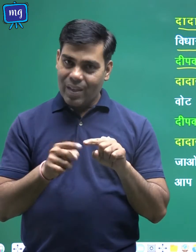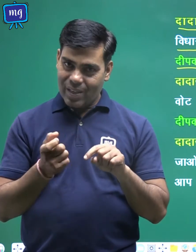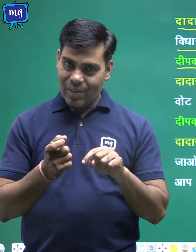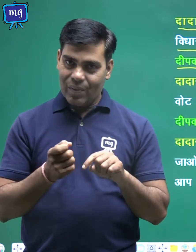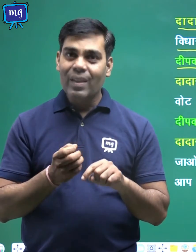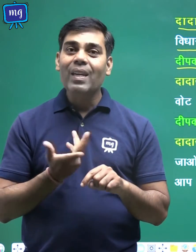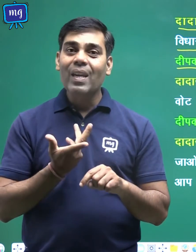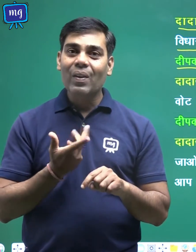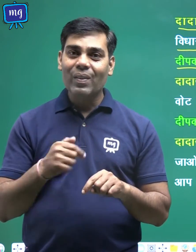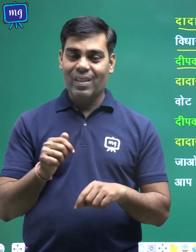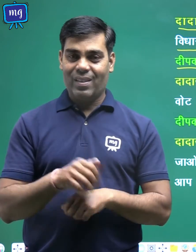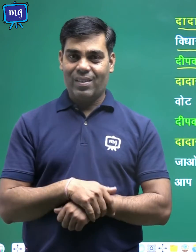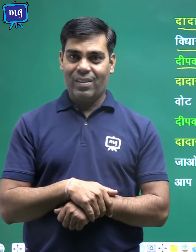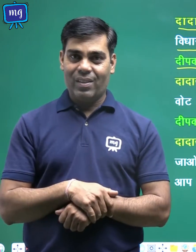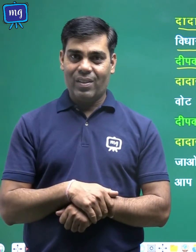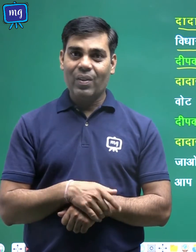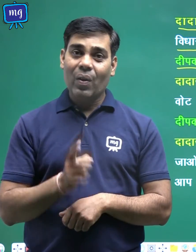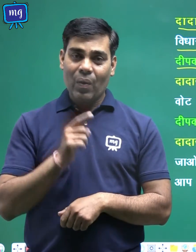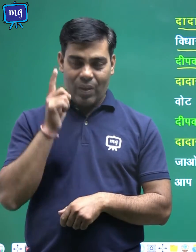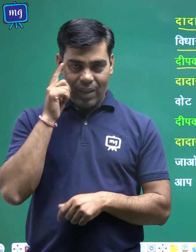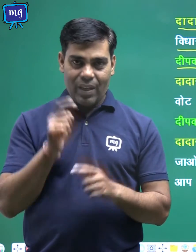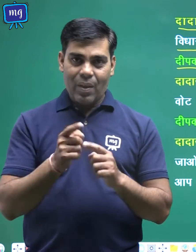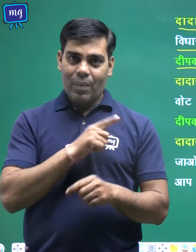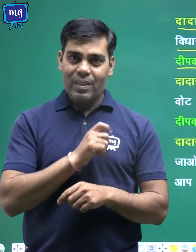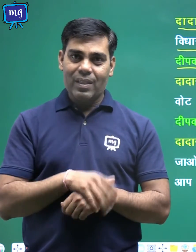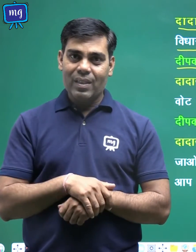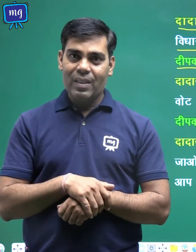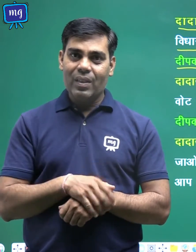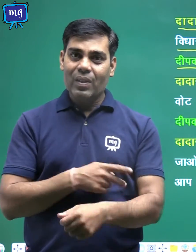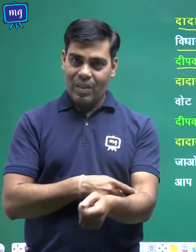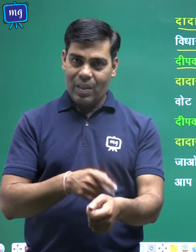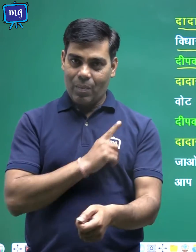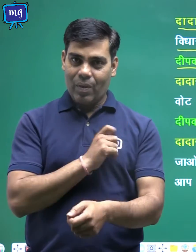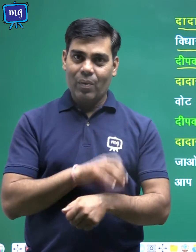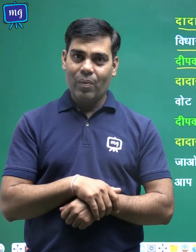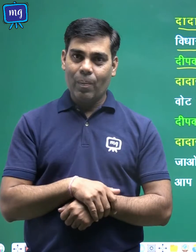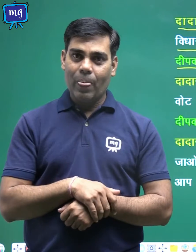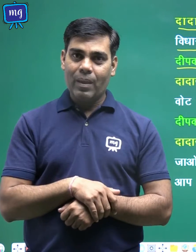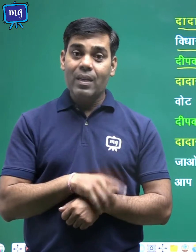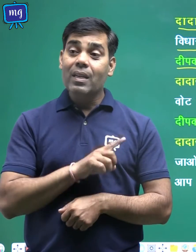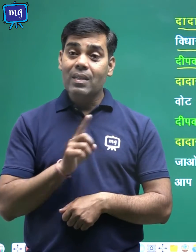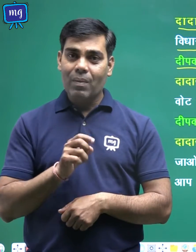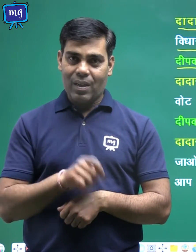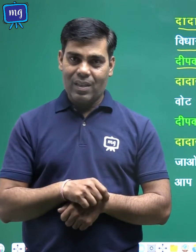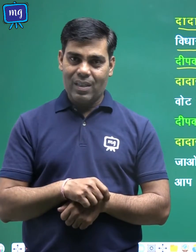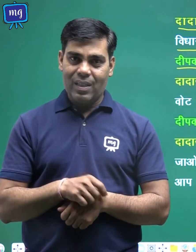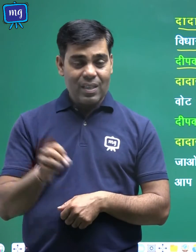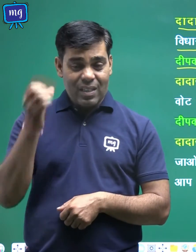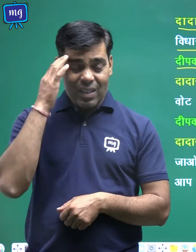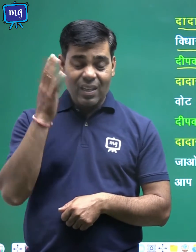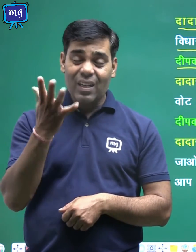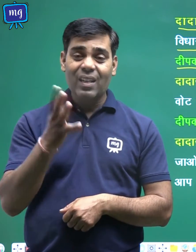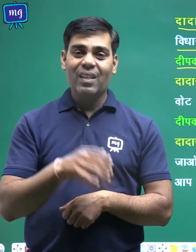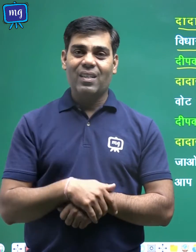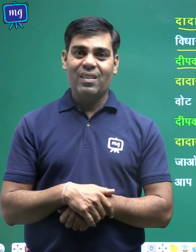क्या होते हैं, क्योंकि बच्चों, दीपक को किसी प्रकार की जानकारी